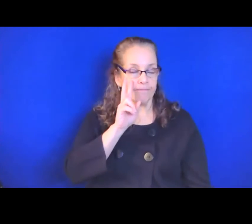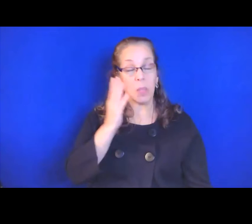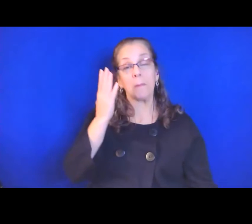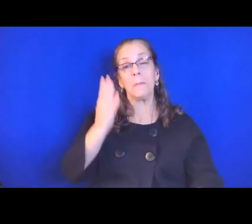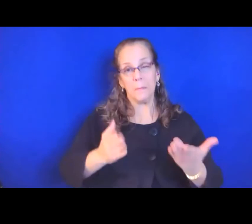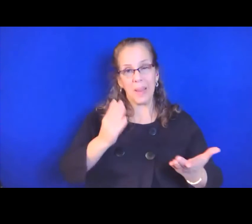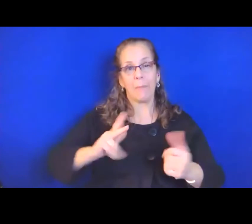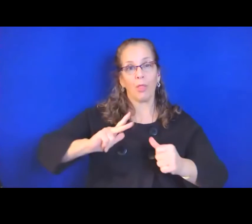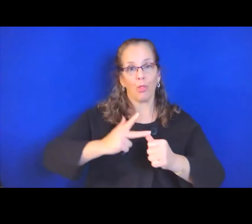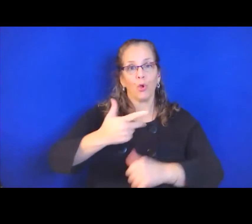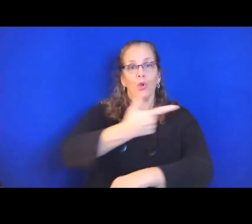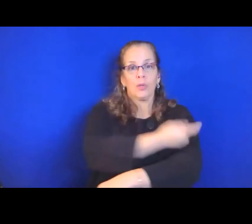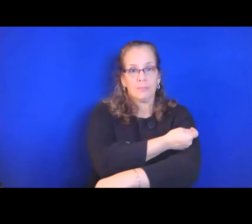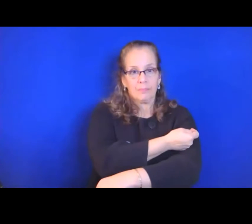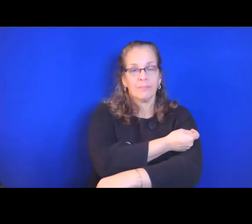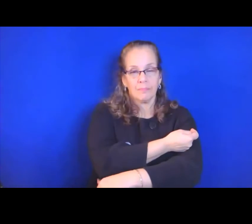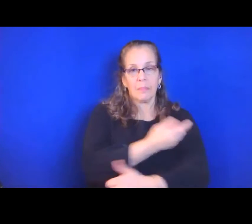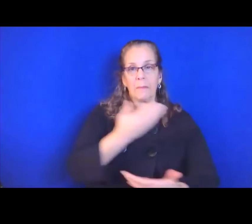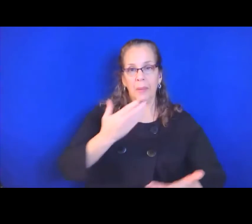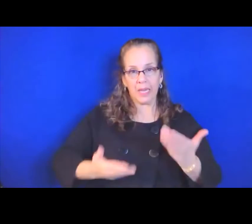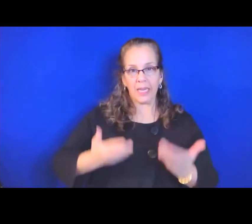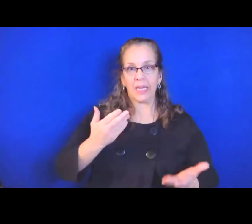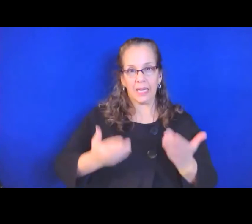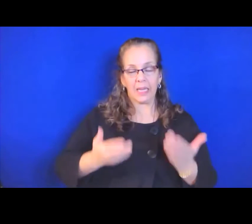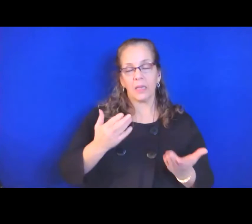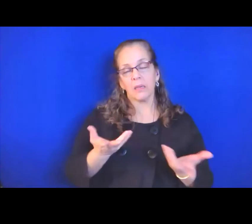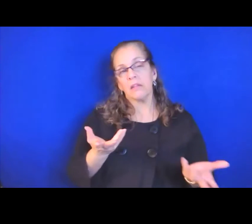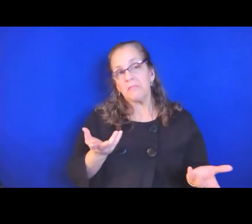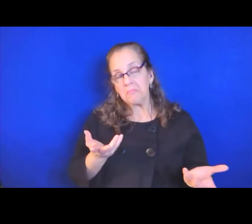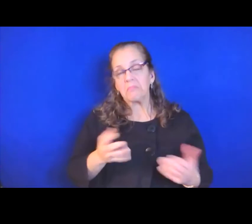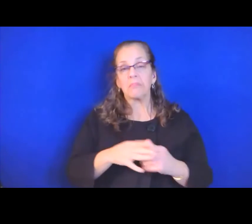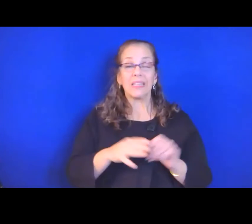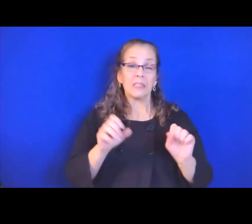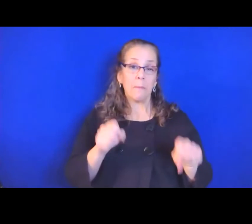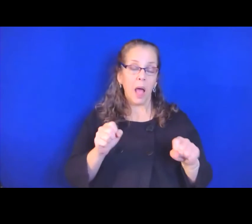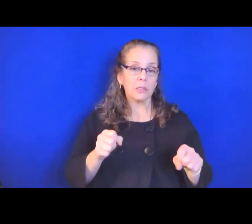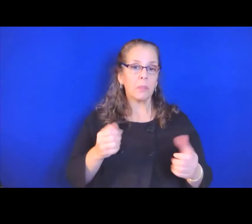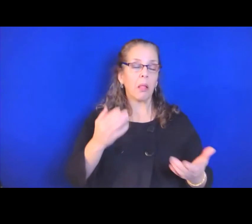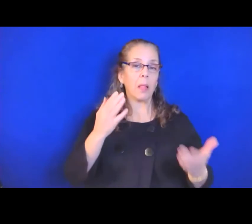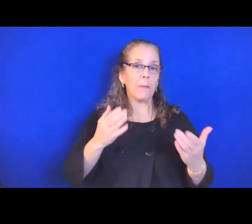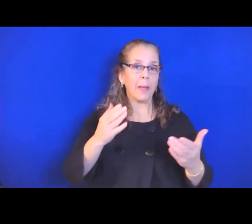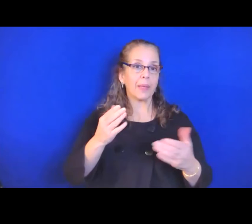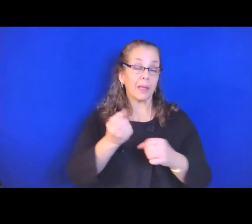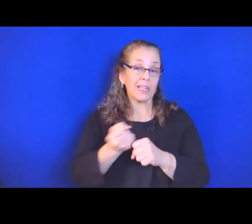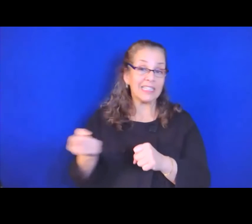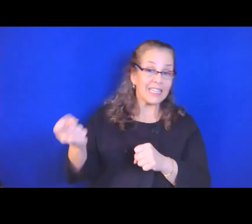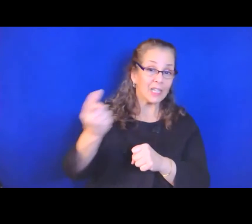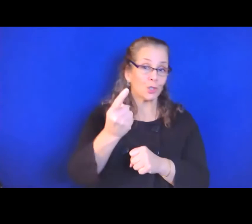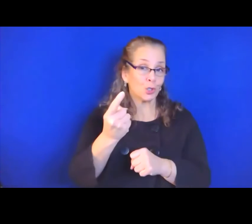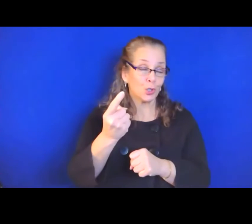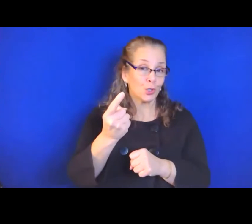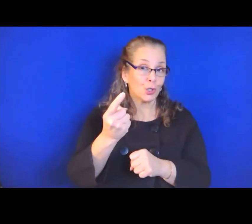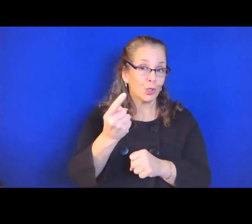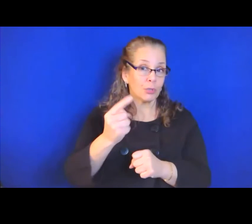要。去看科学的报告，也是要看数据的显示。那我